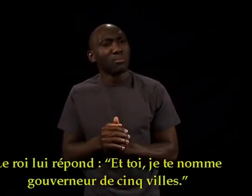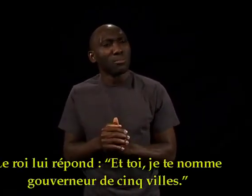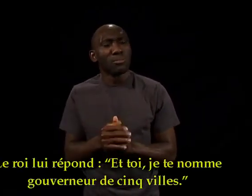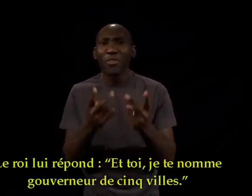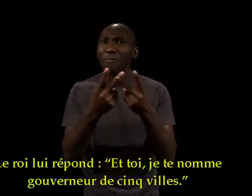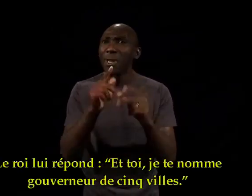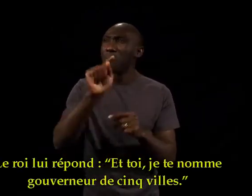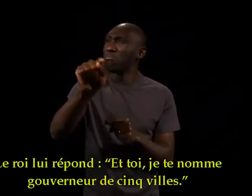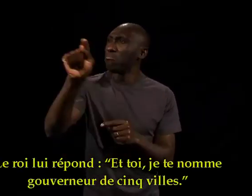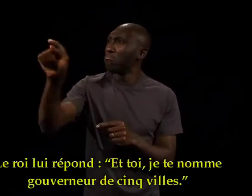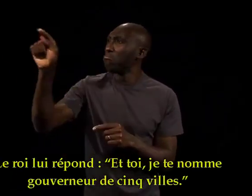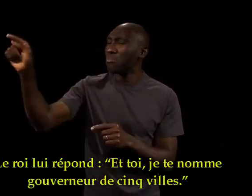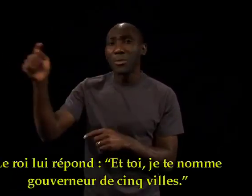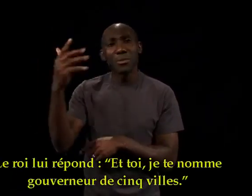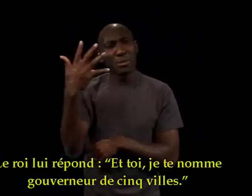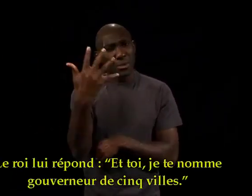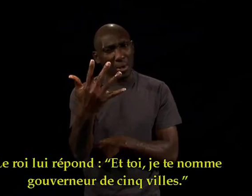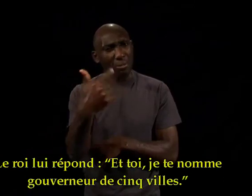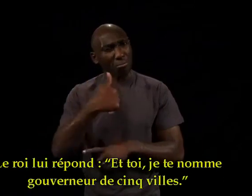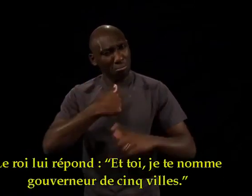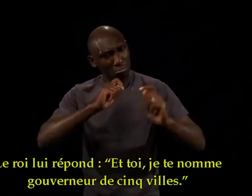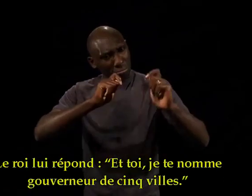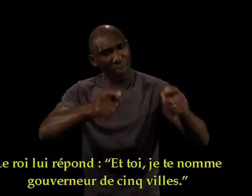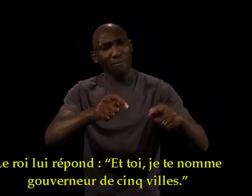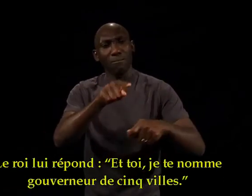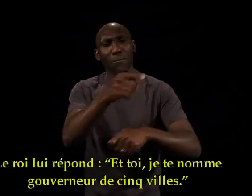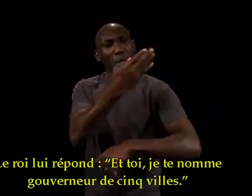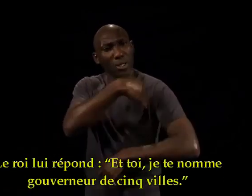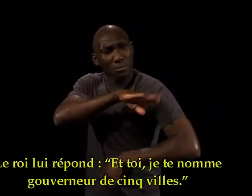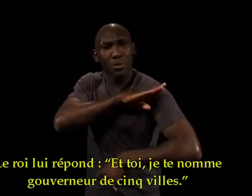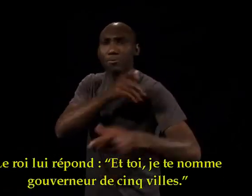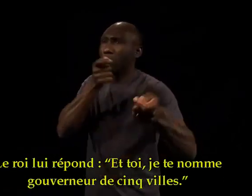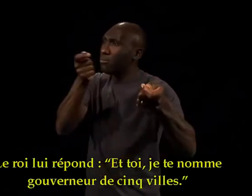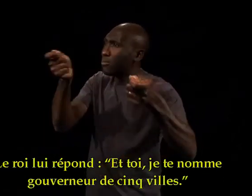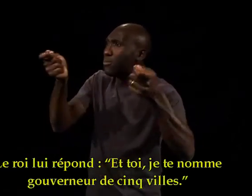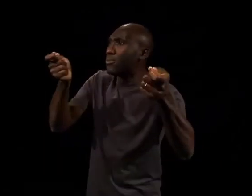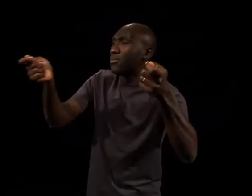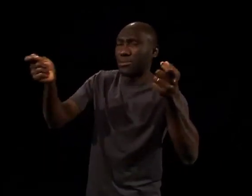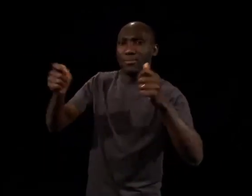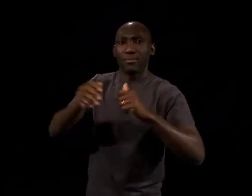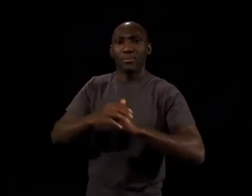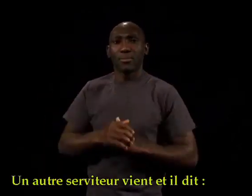Le roi lui répond, et toi, je te nomme gouverneur de 5 villes.